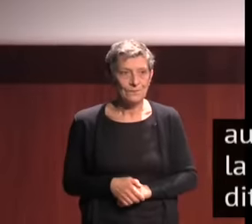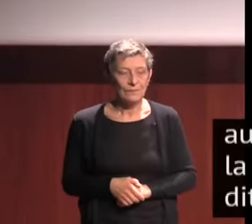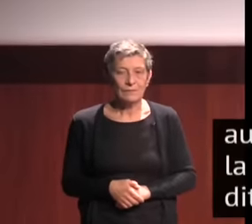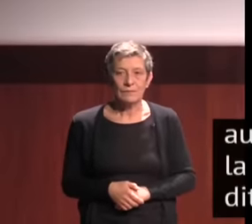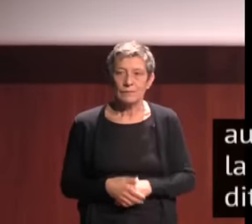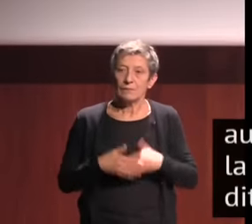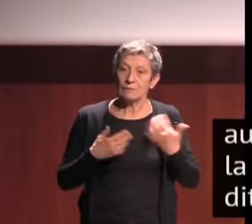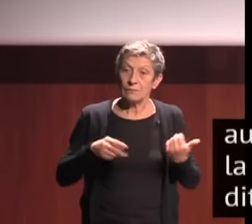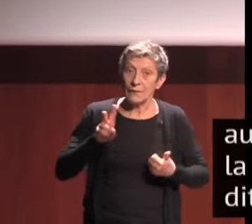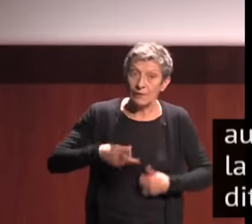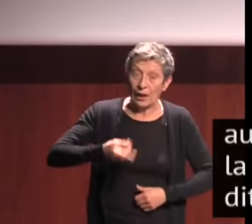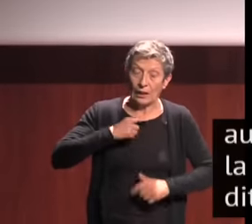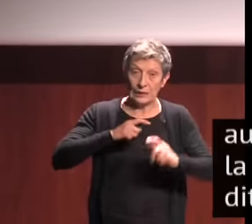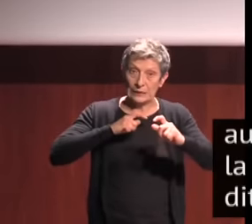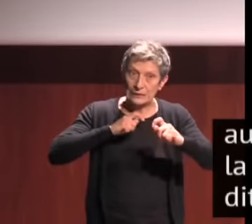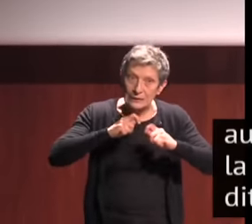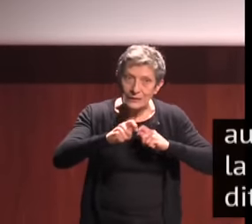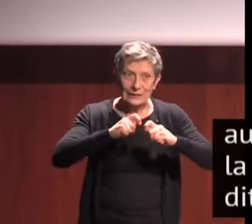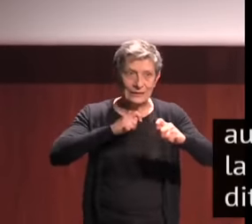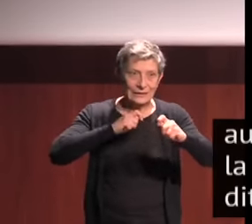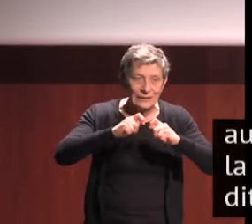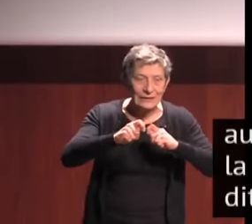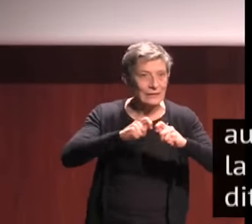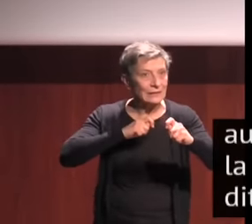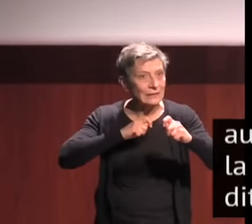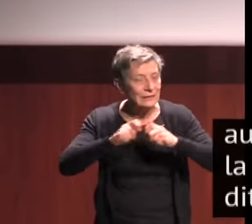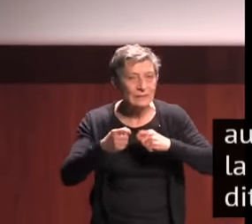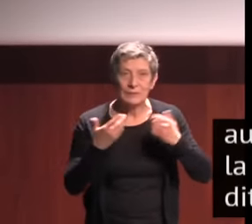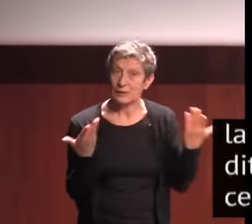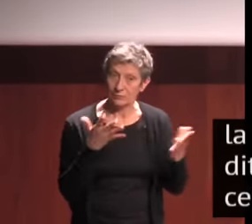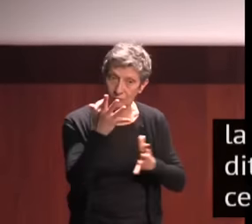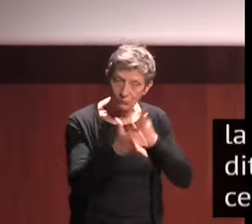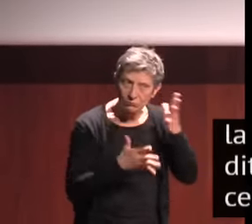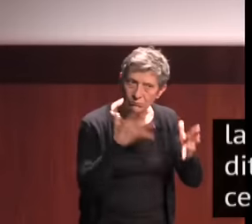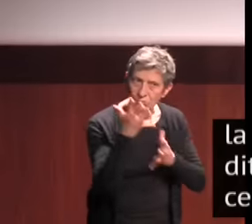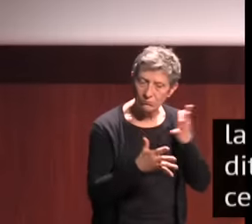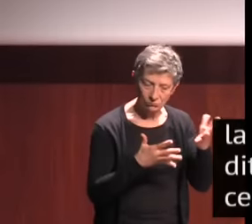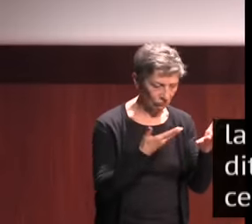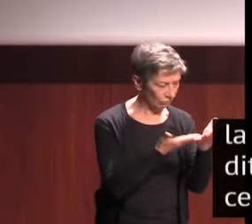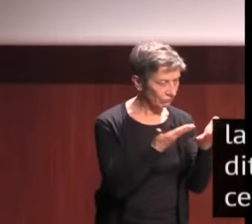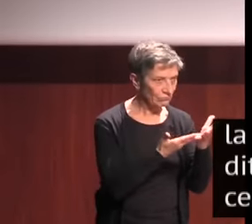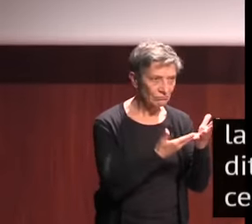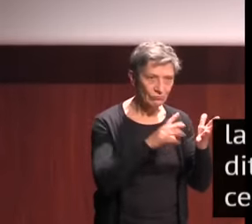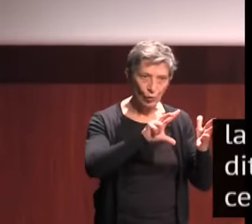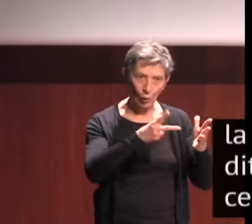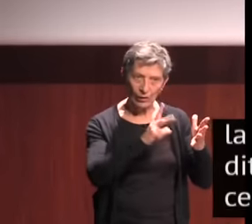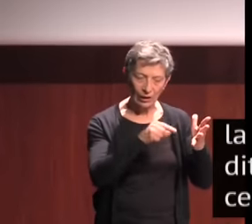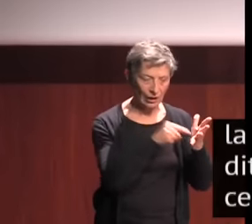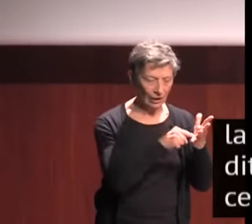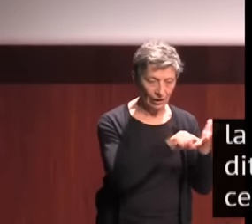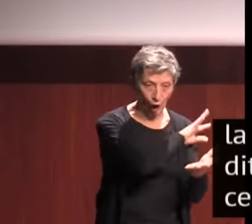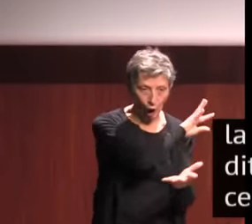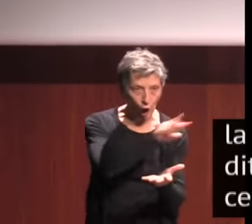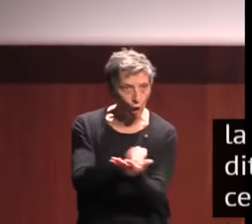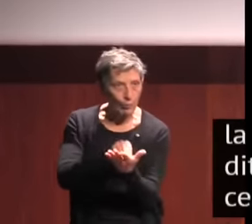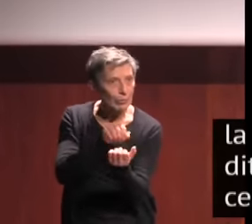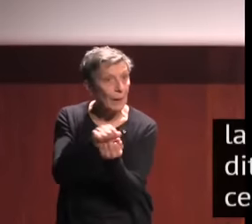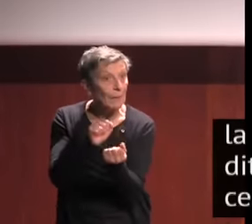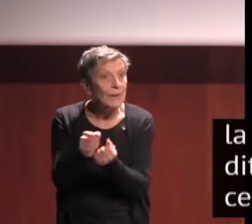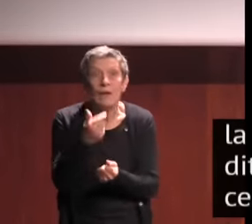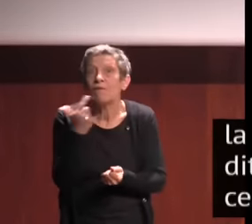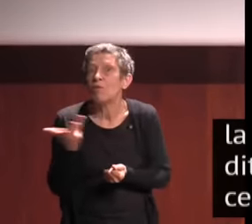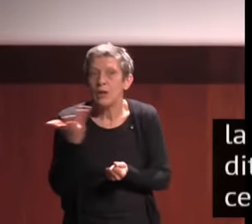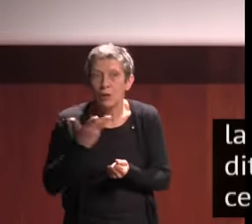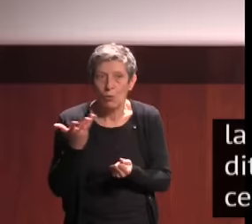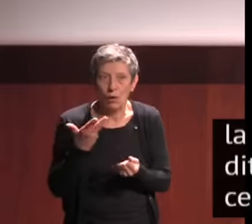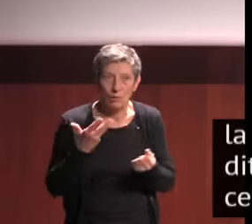eu des longues discussions sur ce que cela signifiait de mettre sur papier ma langue tridimensionnelle, qui se déroule dans l'espace et est pleine